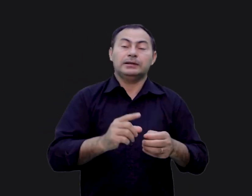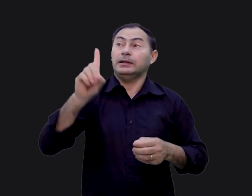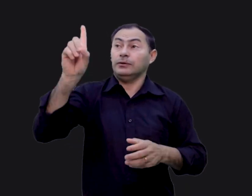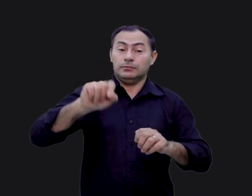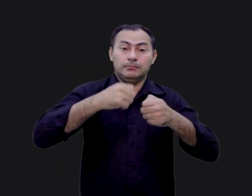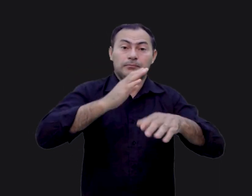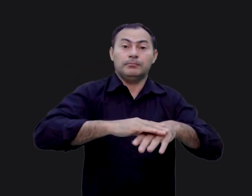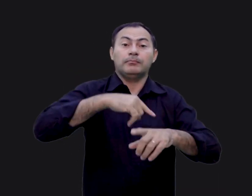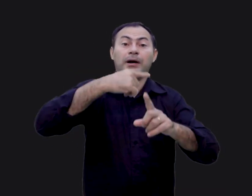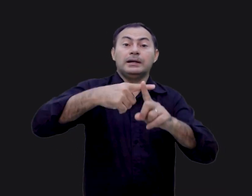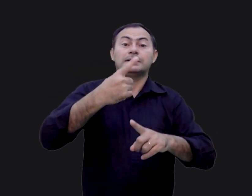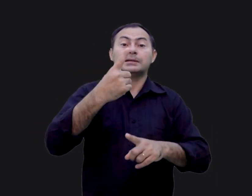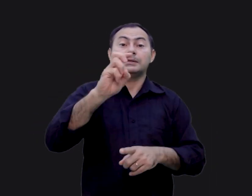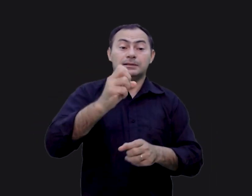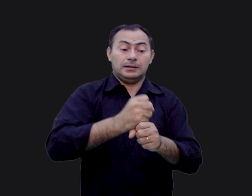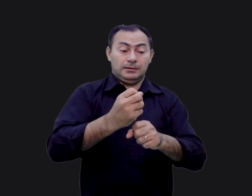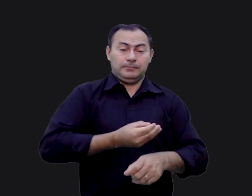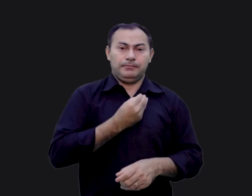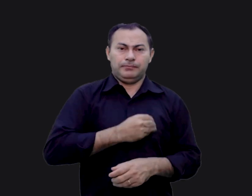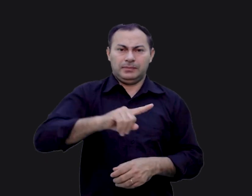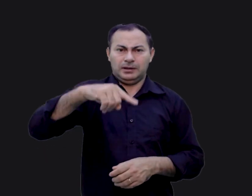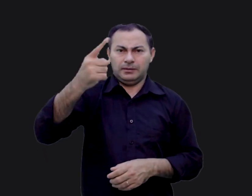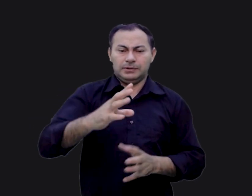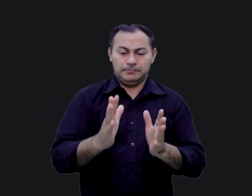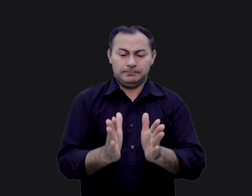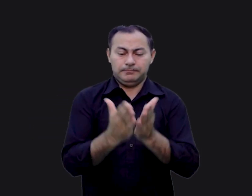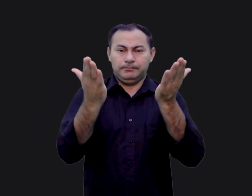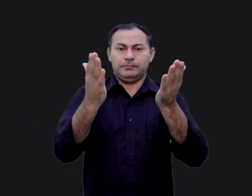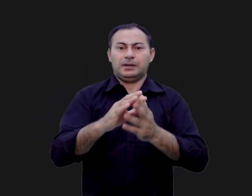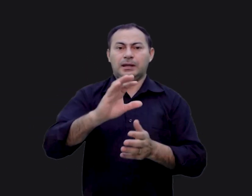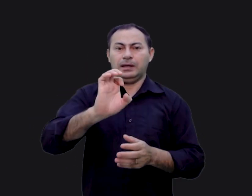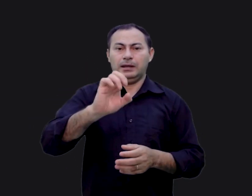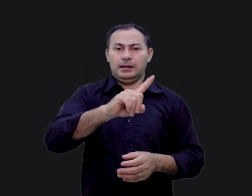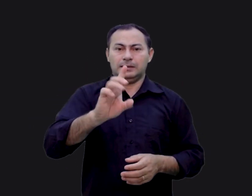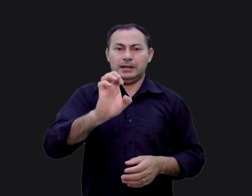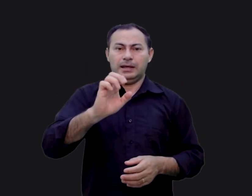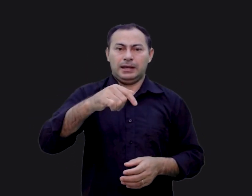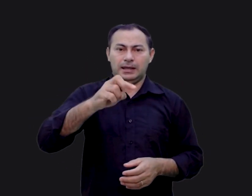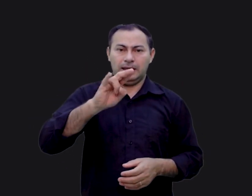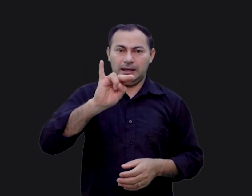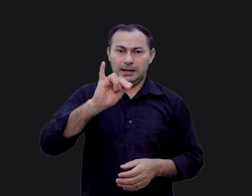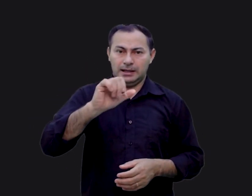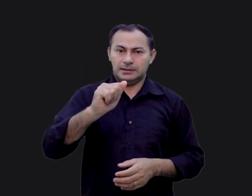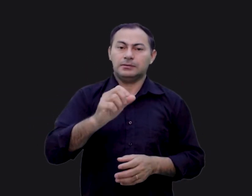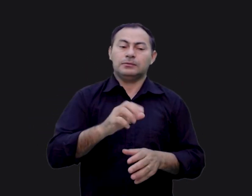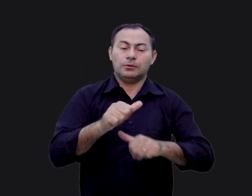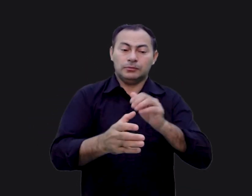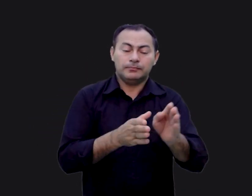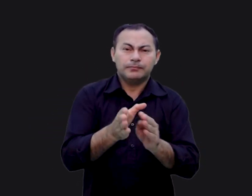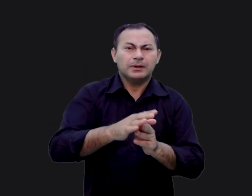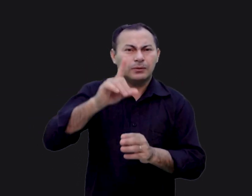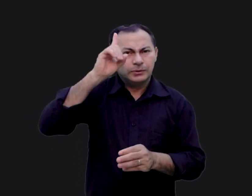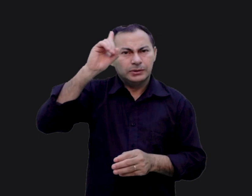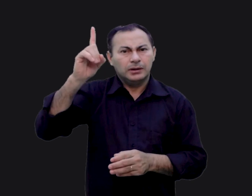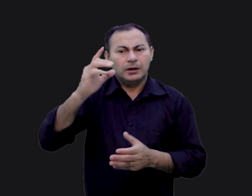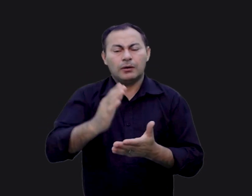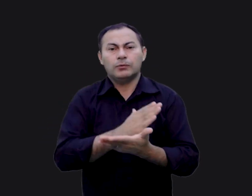anos de vida. No entanto, depois desse milagre, Ezequias tornou-se um alerta. Num dia,